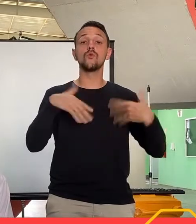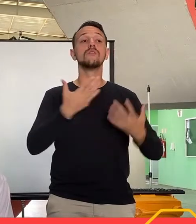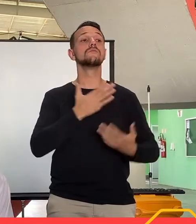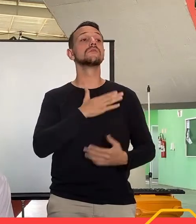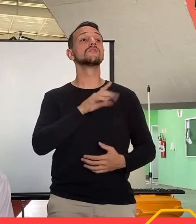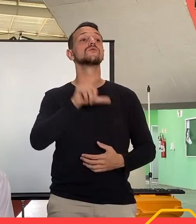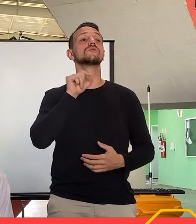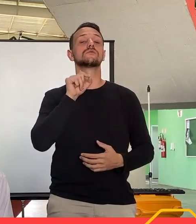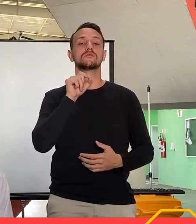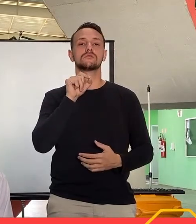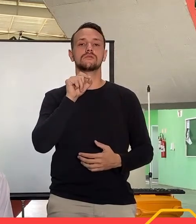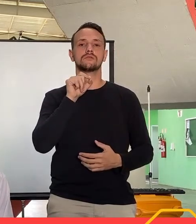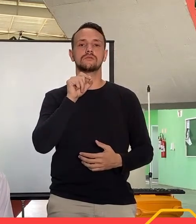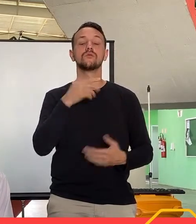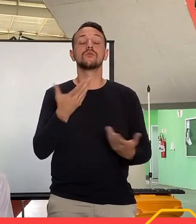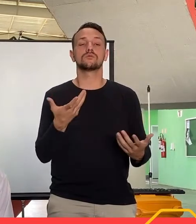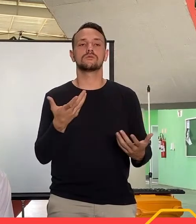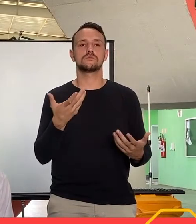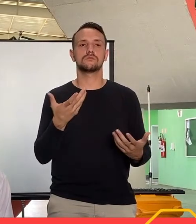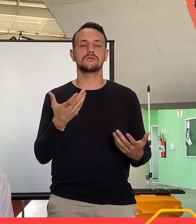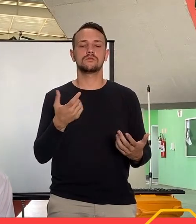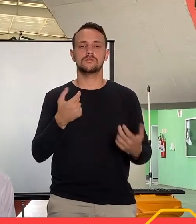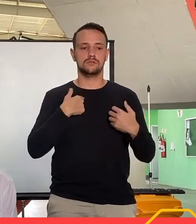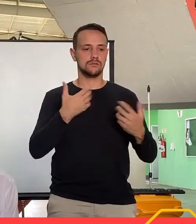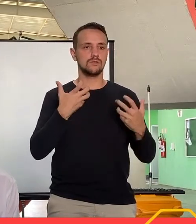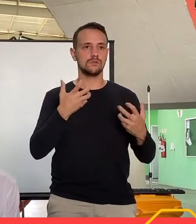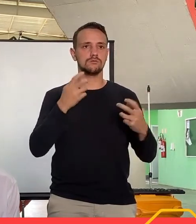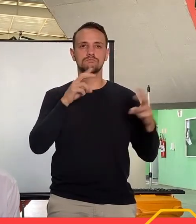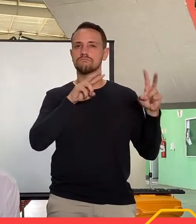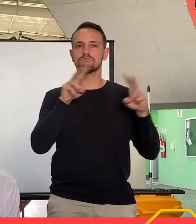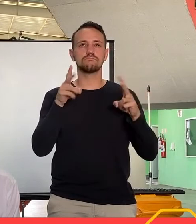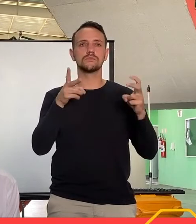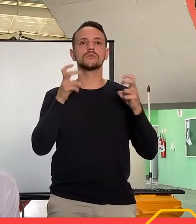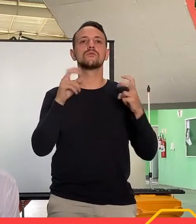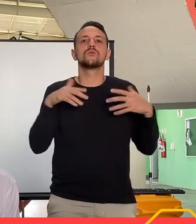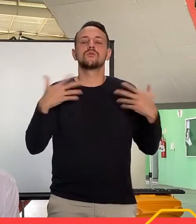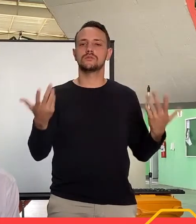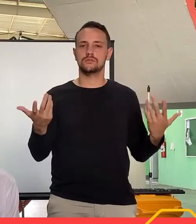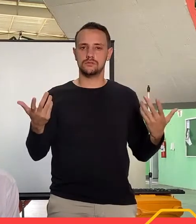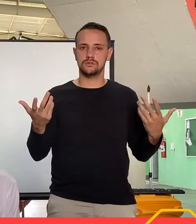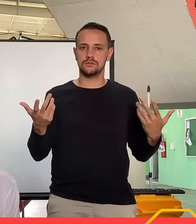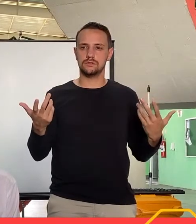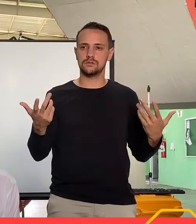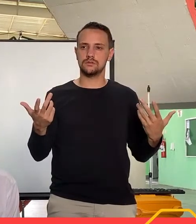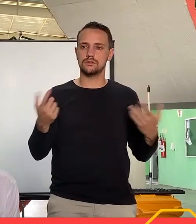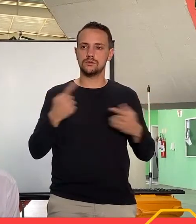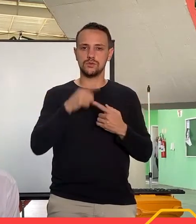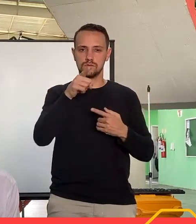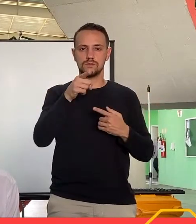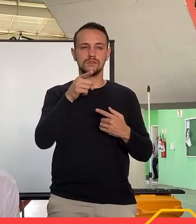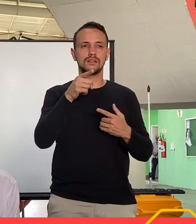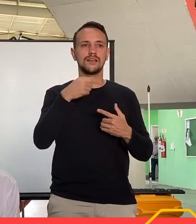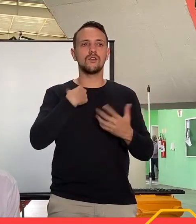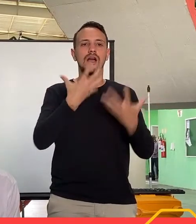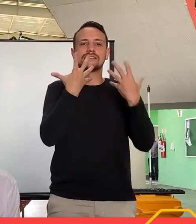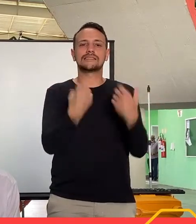lado da história você está, de que lado, para onde você está olhando, e para onde você vai remar,